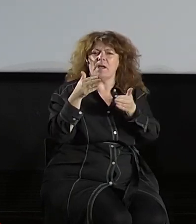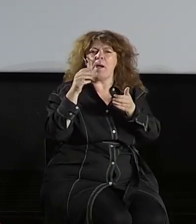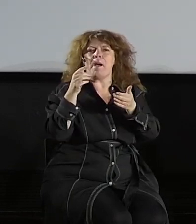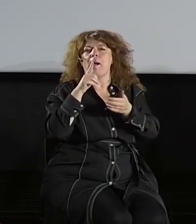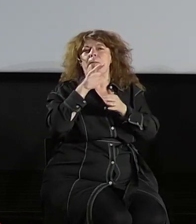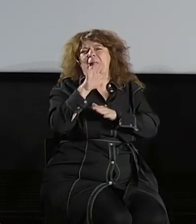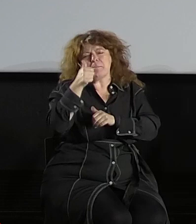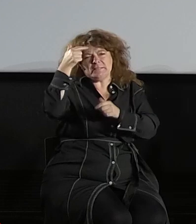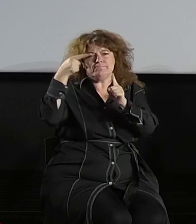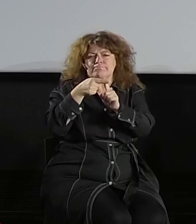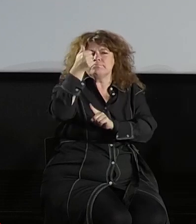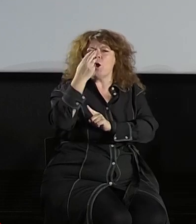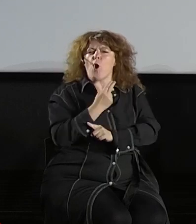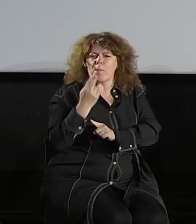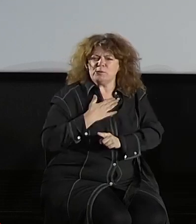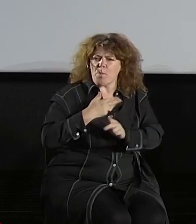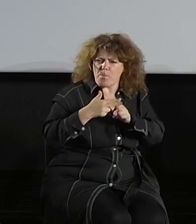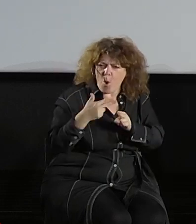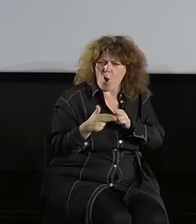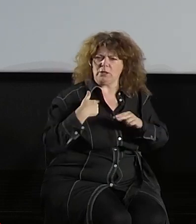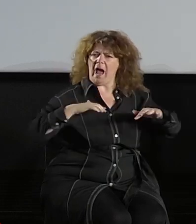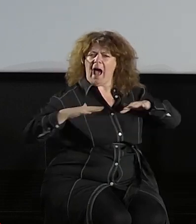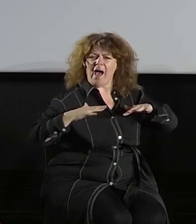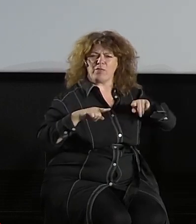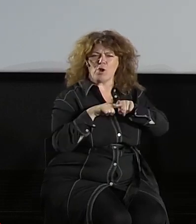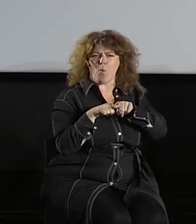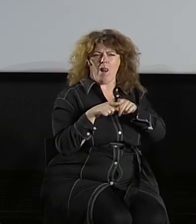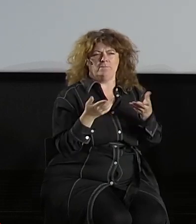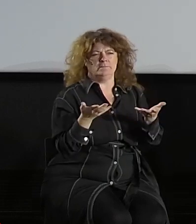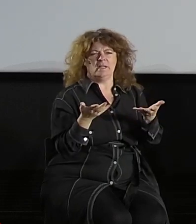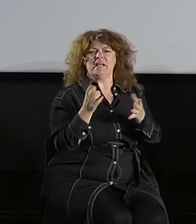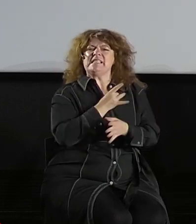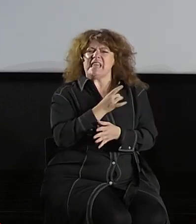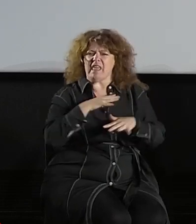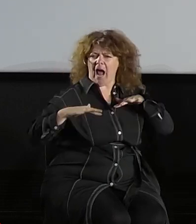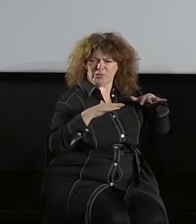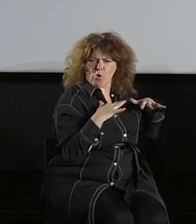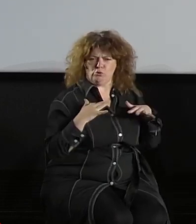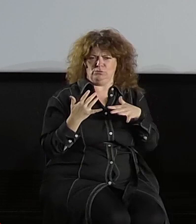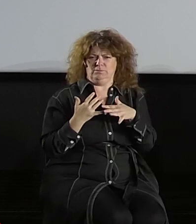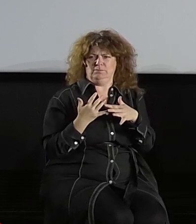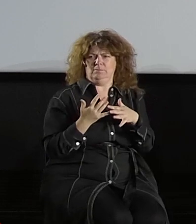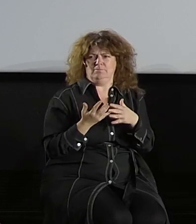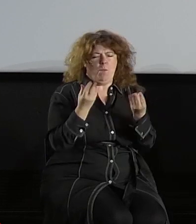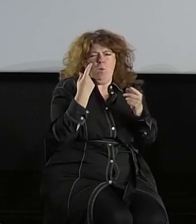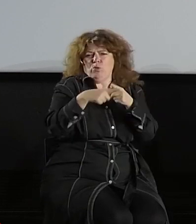político todo toda su acción con eh sindicatos con Bueno un montón de de